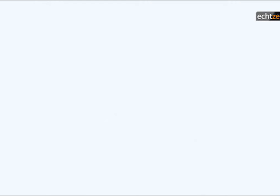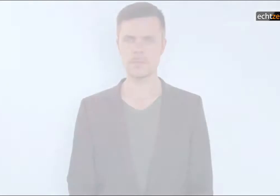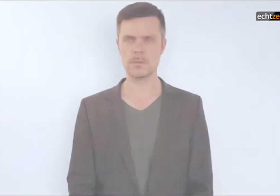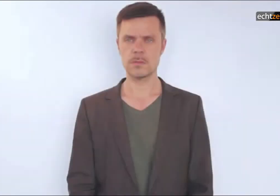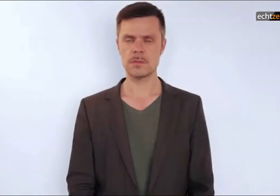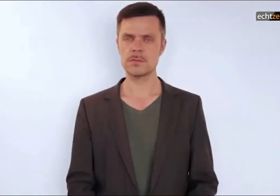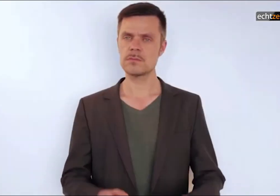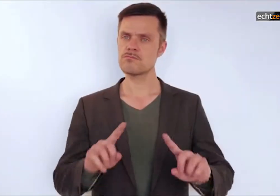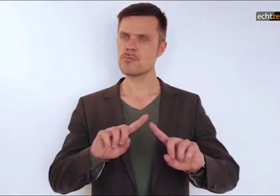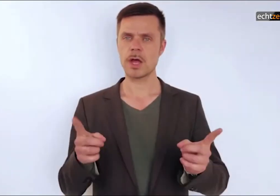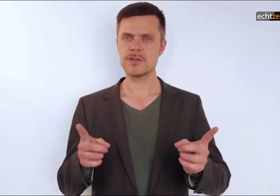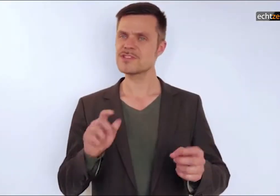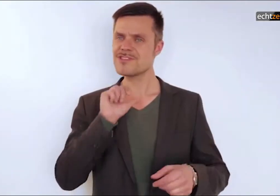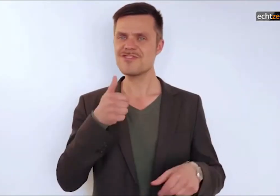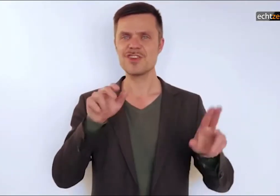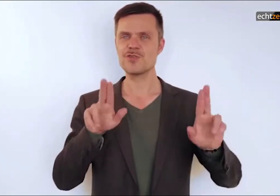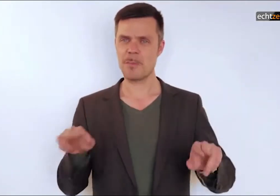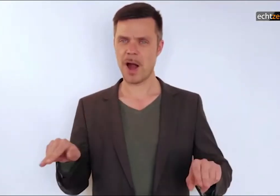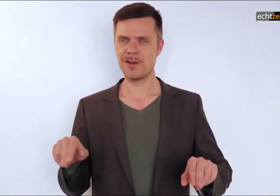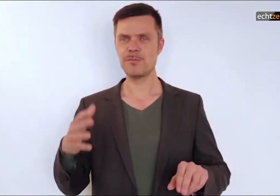Anders als sonst am 25. April.